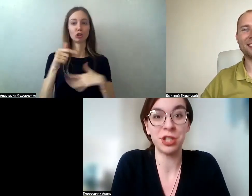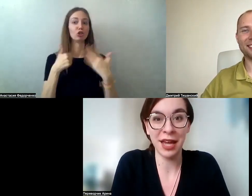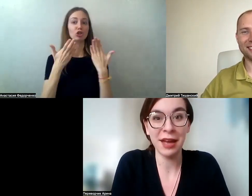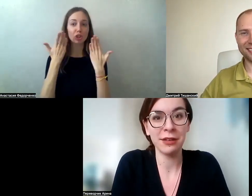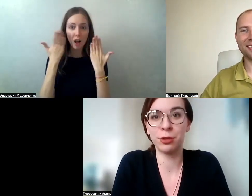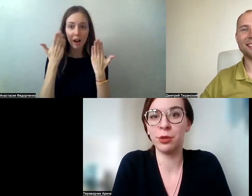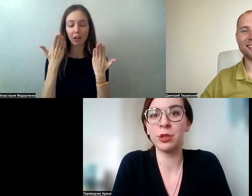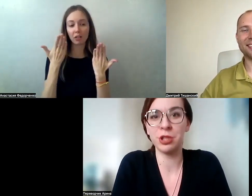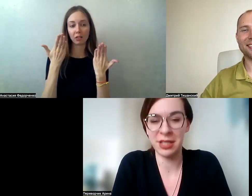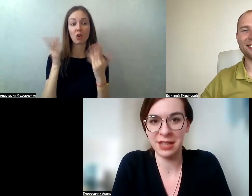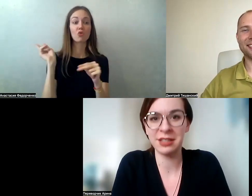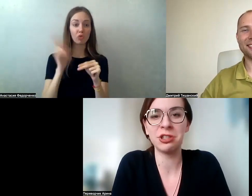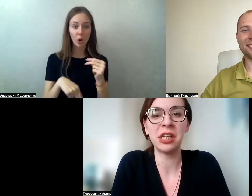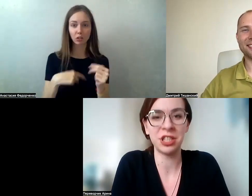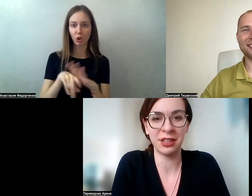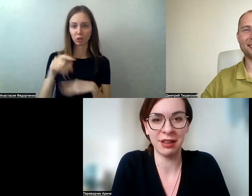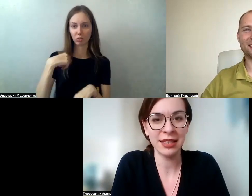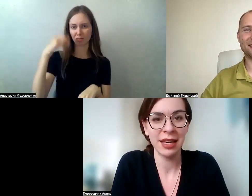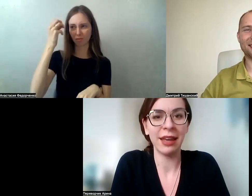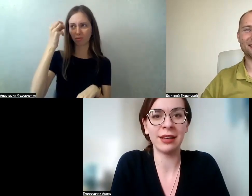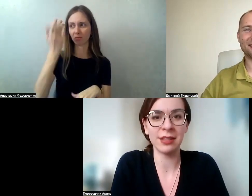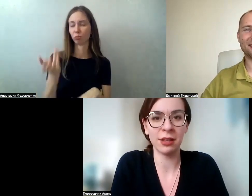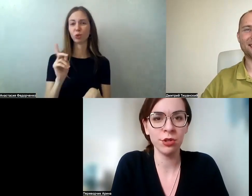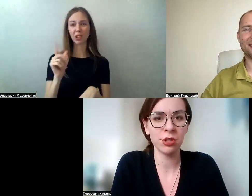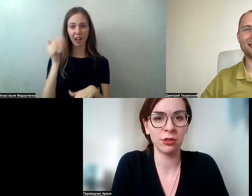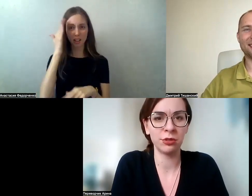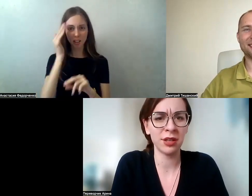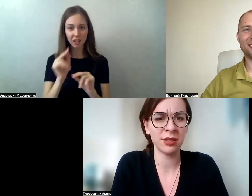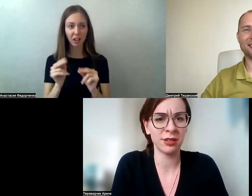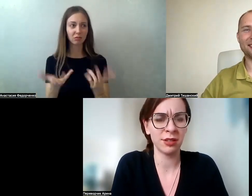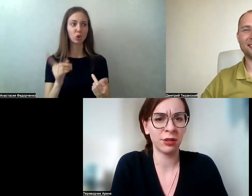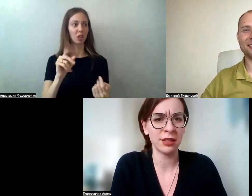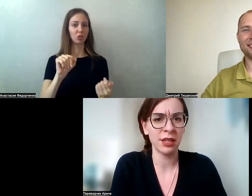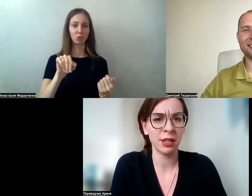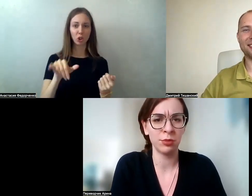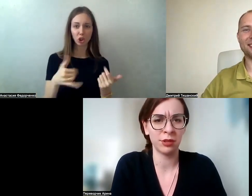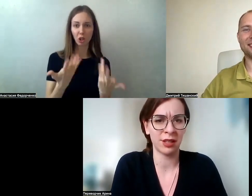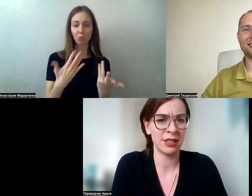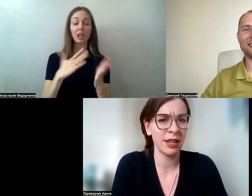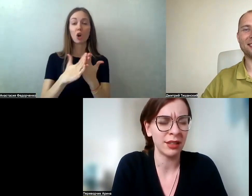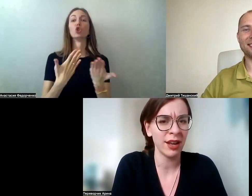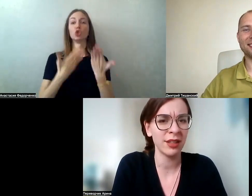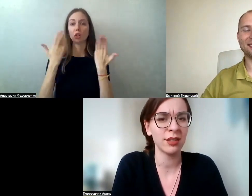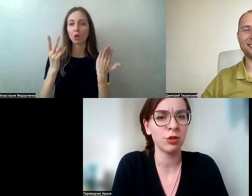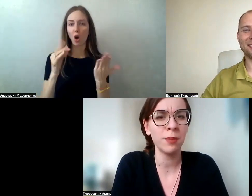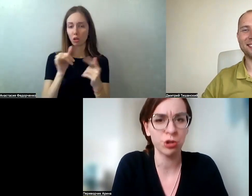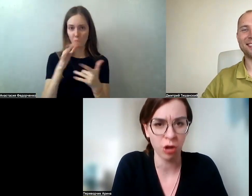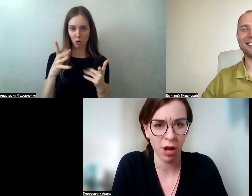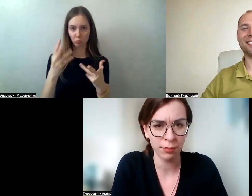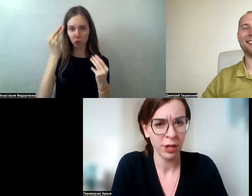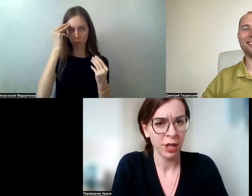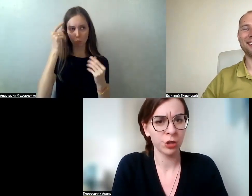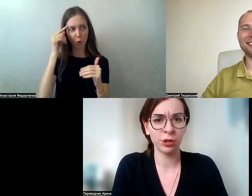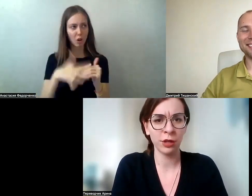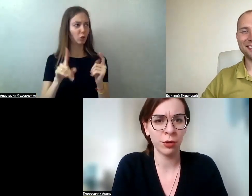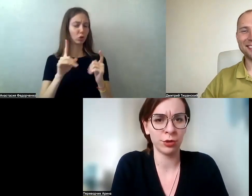к мечте». Я подумала, очень интересно, начала читать. И когда закончила, у меня остался какой-то осадок. Подумала, так, интеллект тренера,